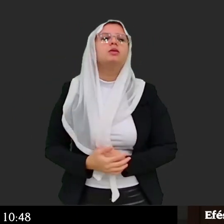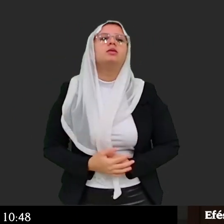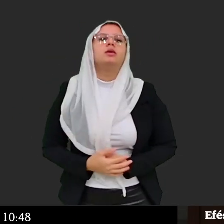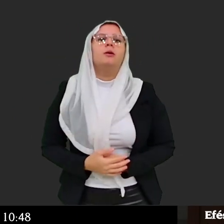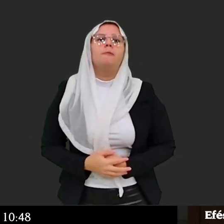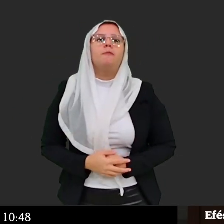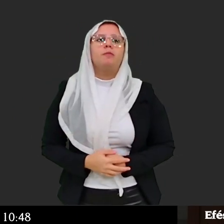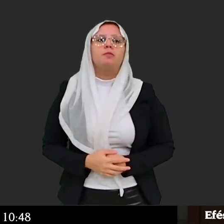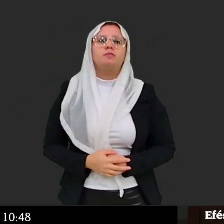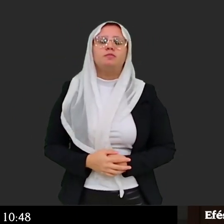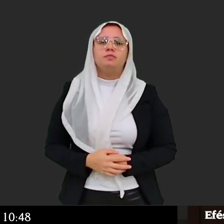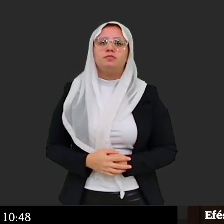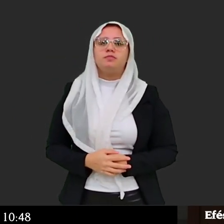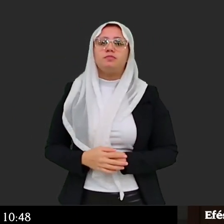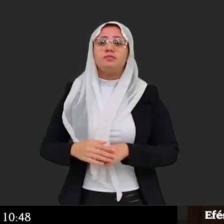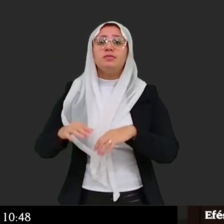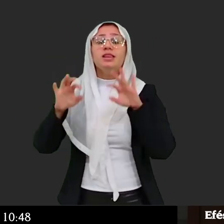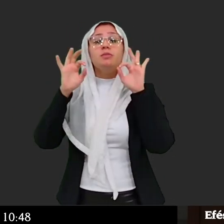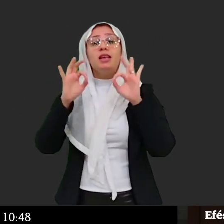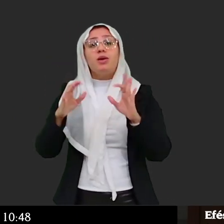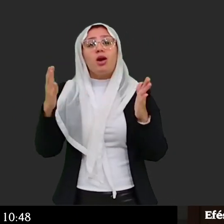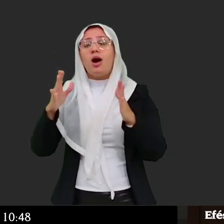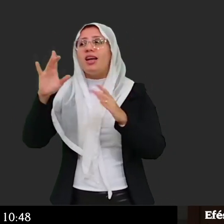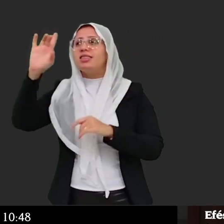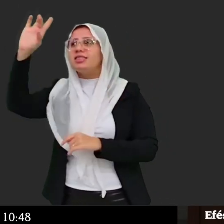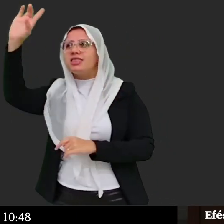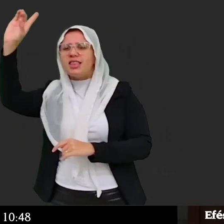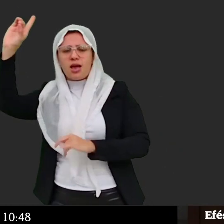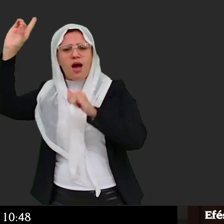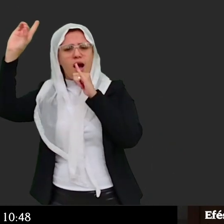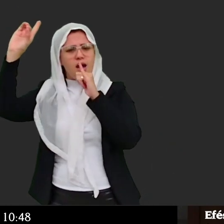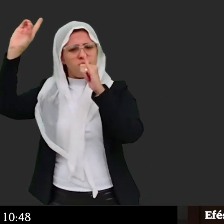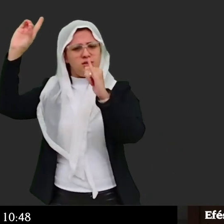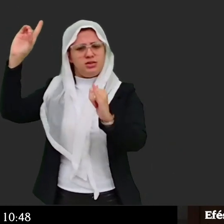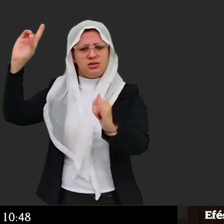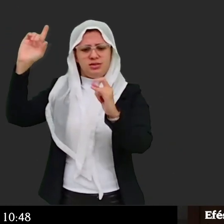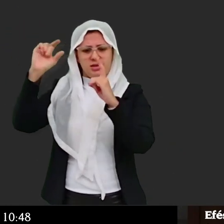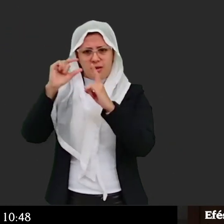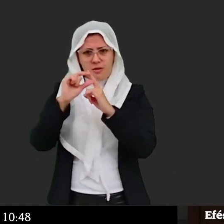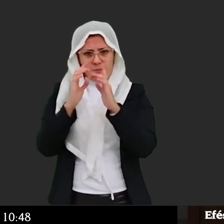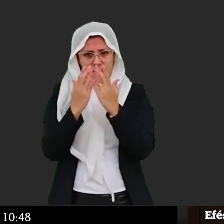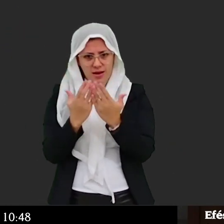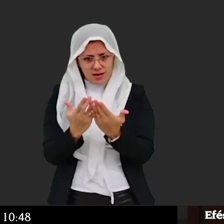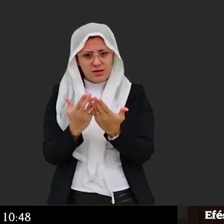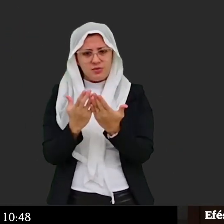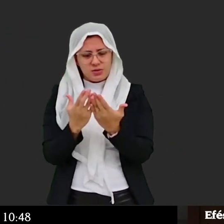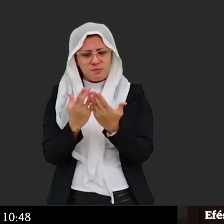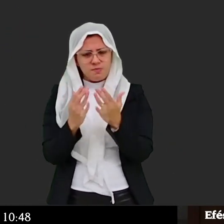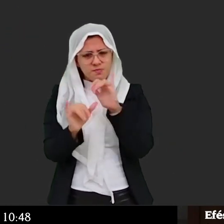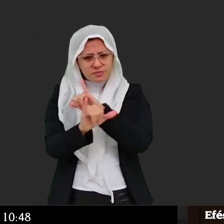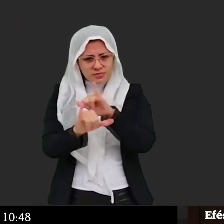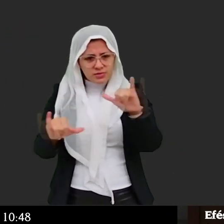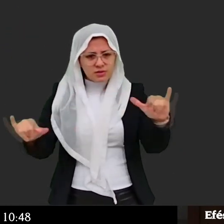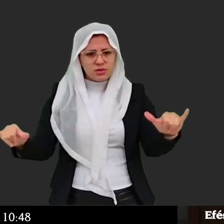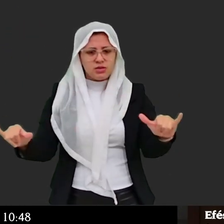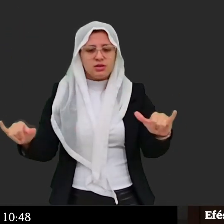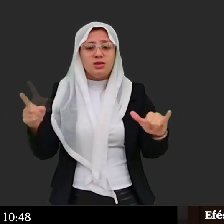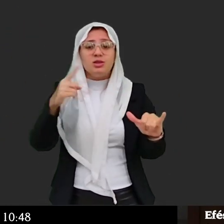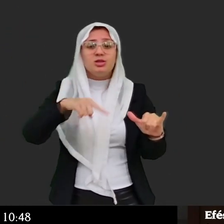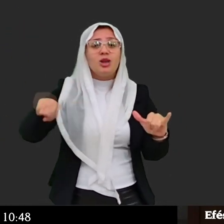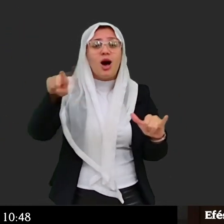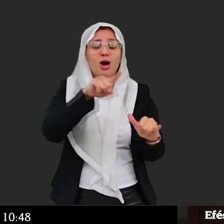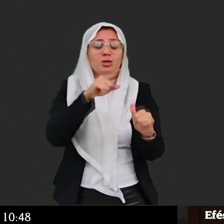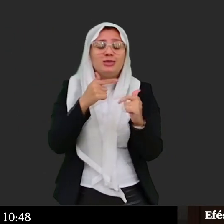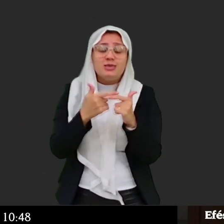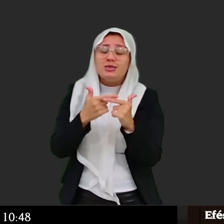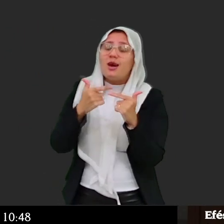de Deus, através da palavra enviada pelo Espírito Santo, àqueles agraciados por Ele